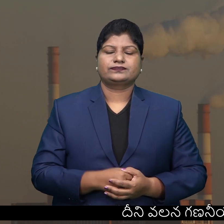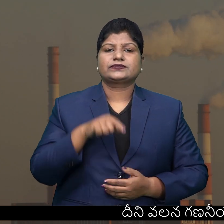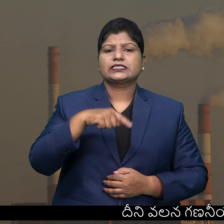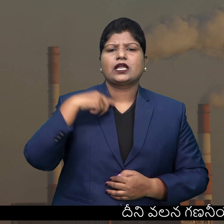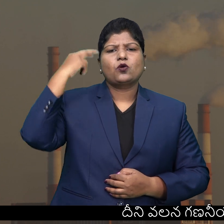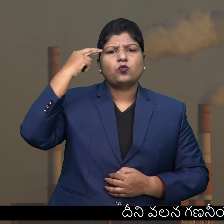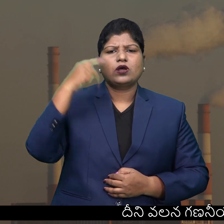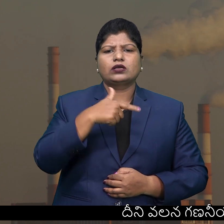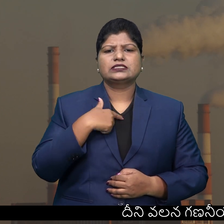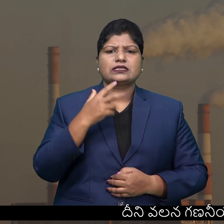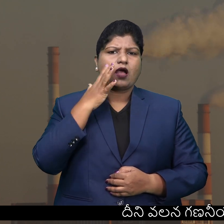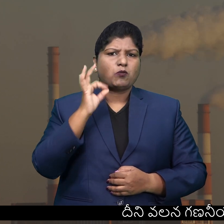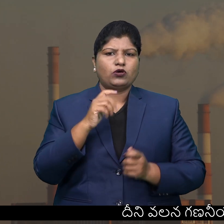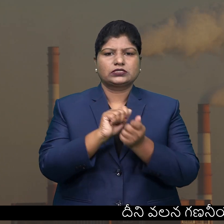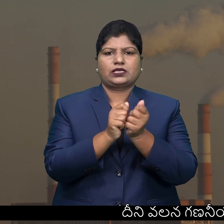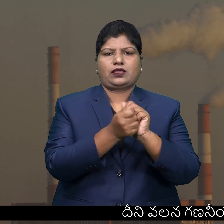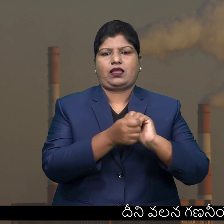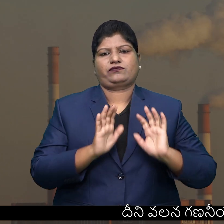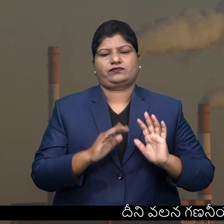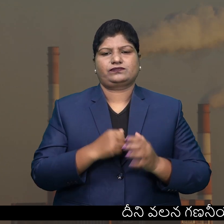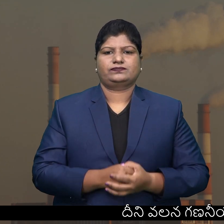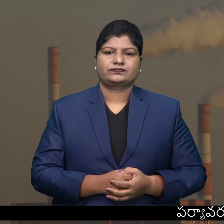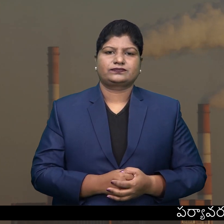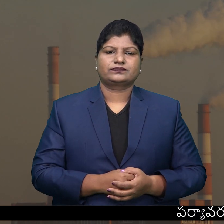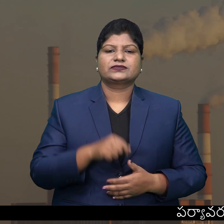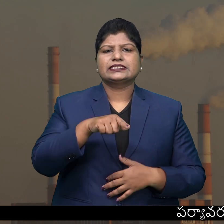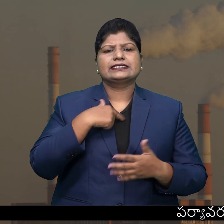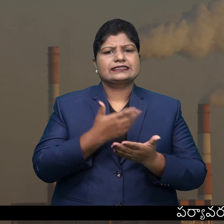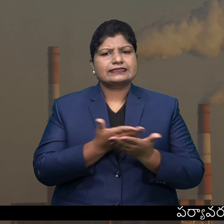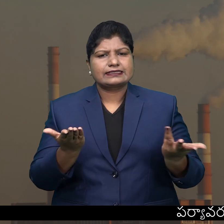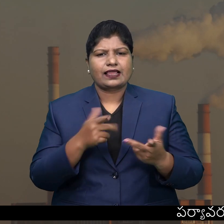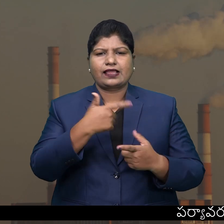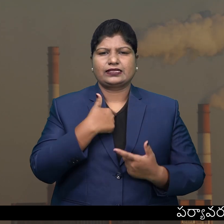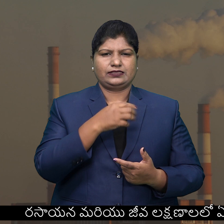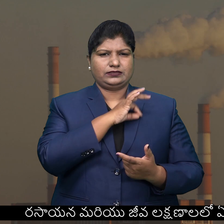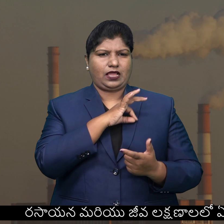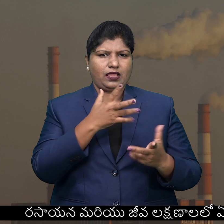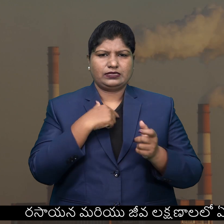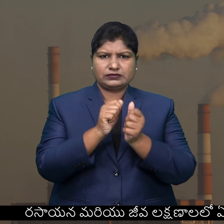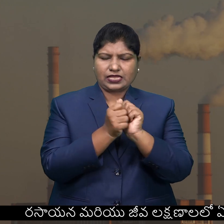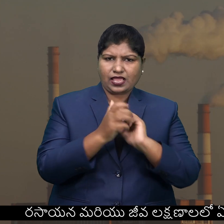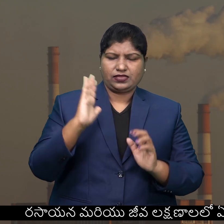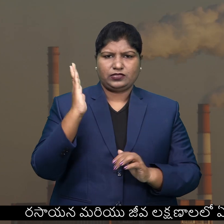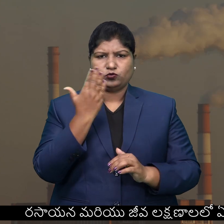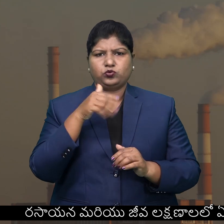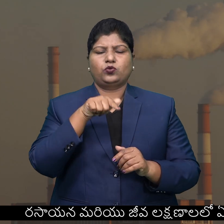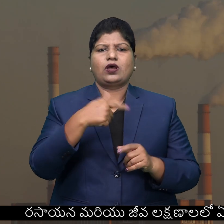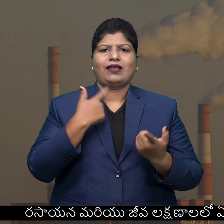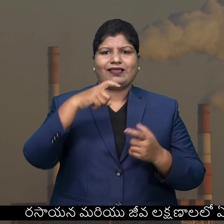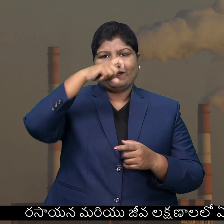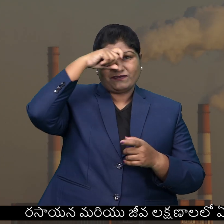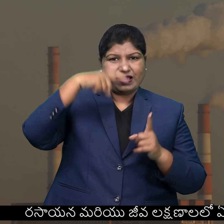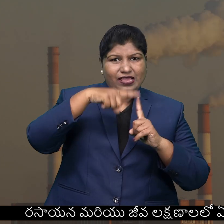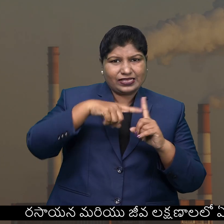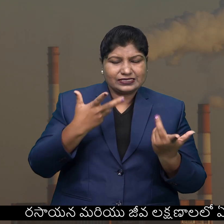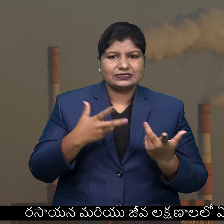దీనివలన గణనీయమైన మార్పులు వచ్చాయి. పర్యావరణం యొక్క భౌతిక, రసాయన మరియు జీవ